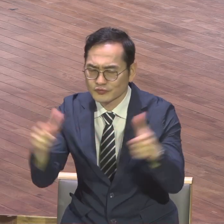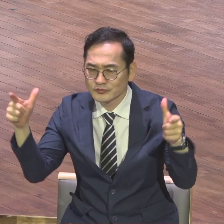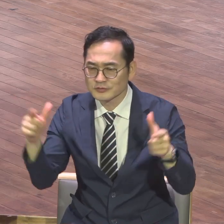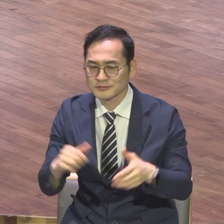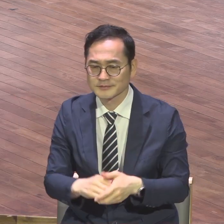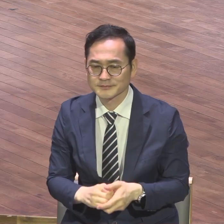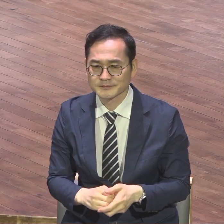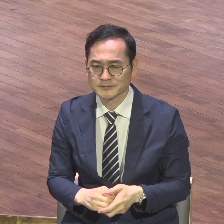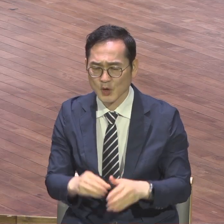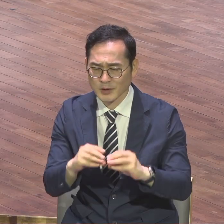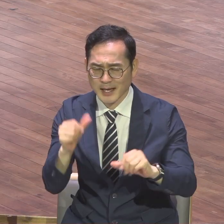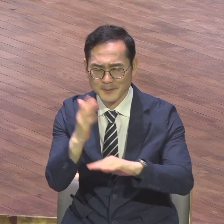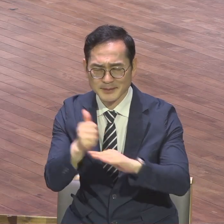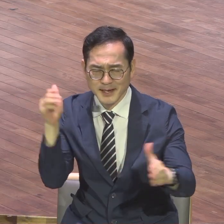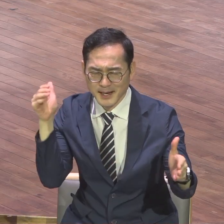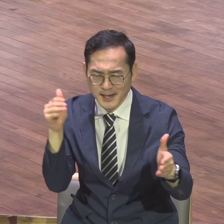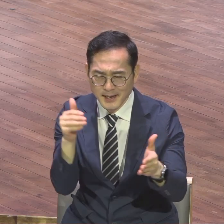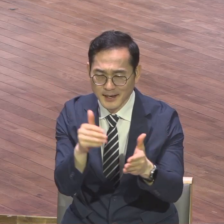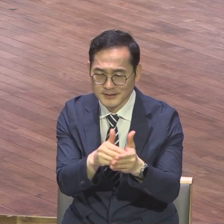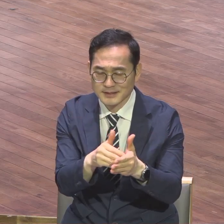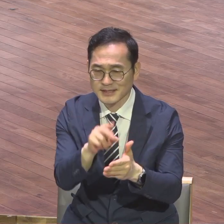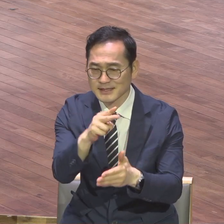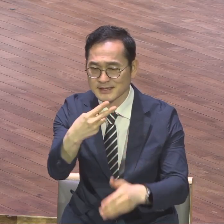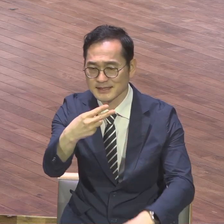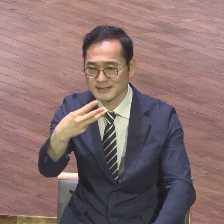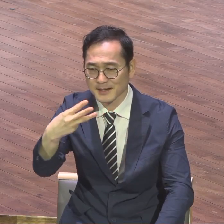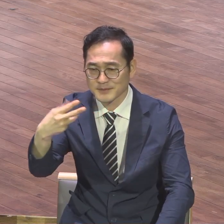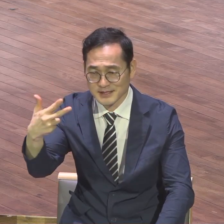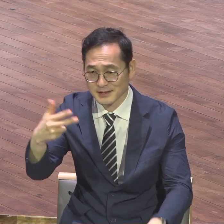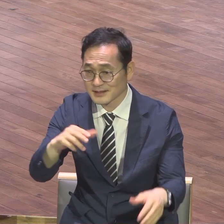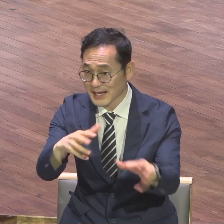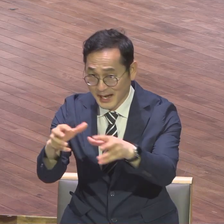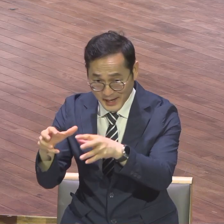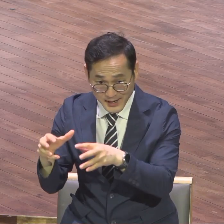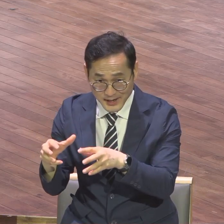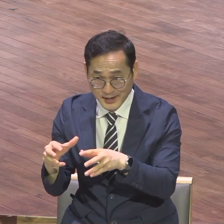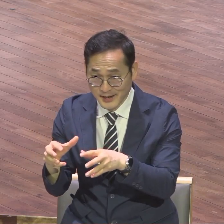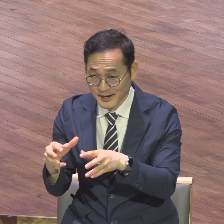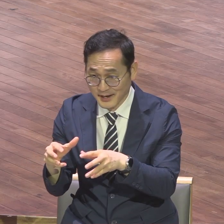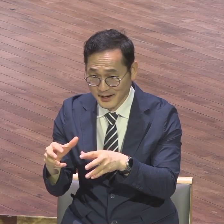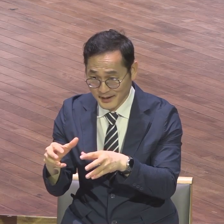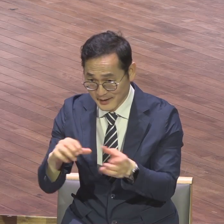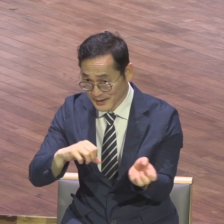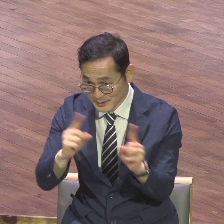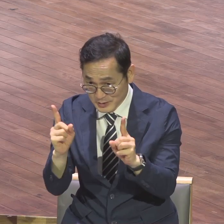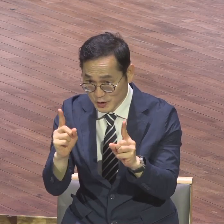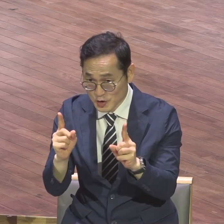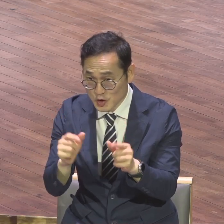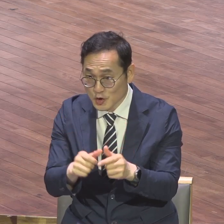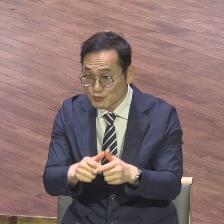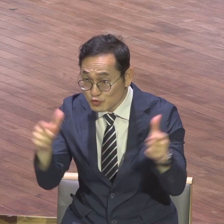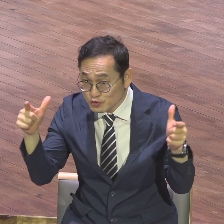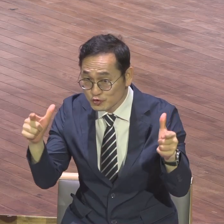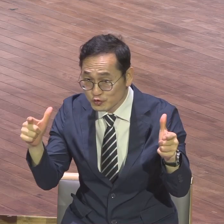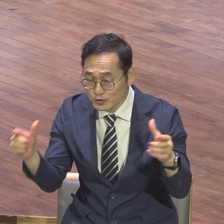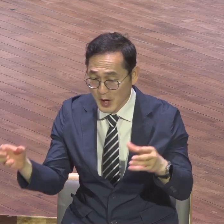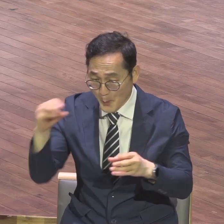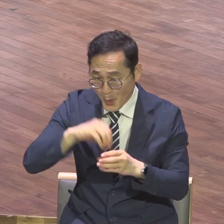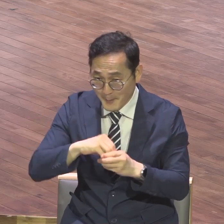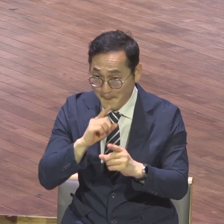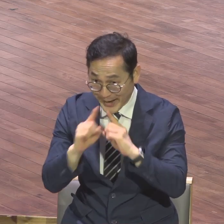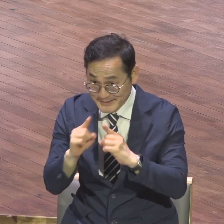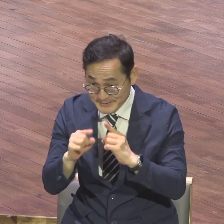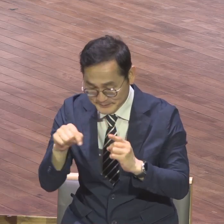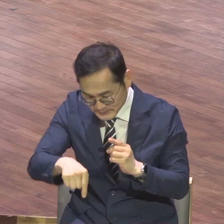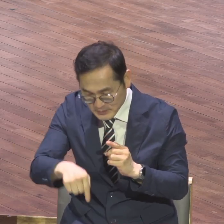그리고 땅끝까지 복음을 전하는 237 나라, 이 부흥을 담은 말씀이 여기에 있다.